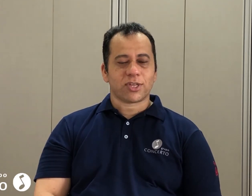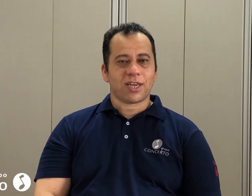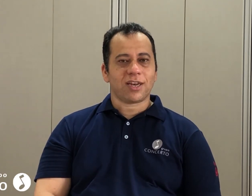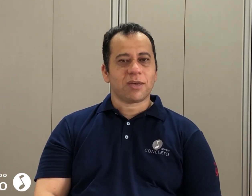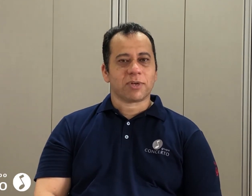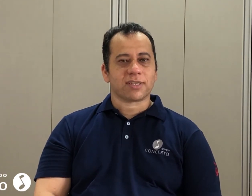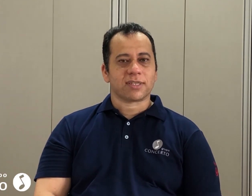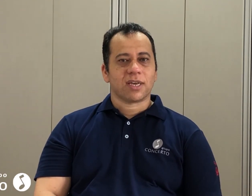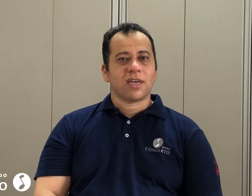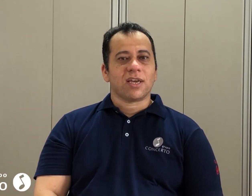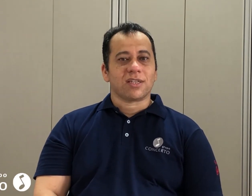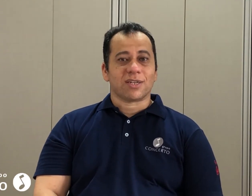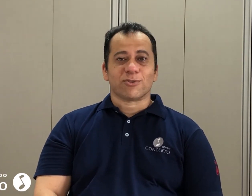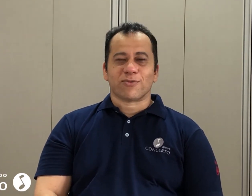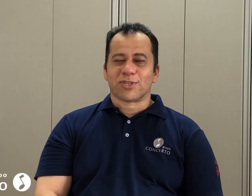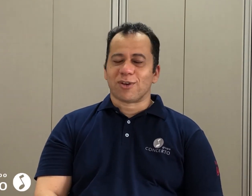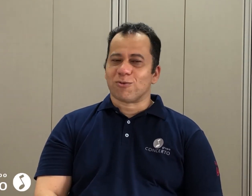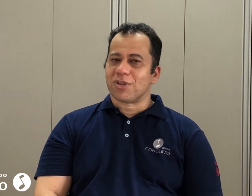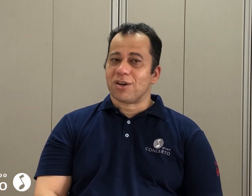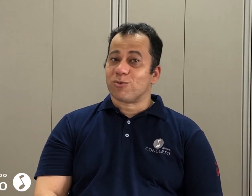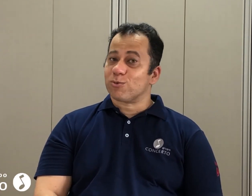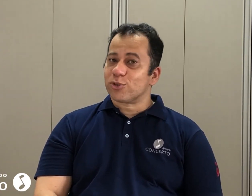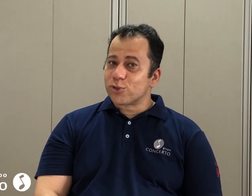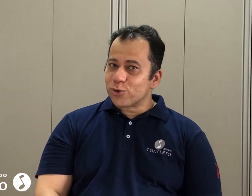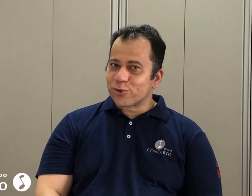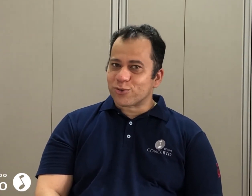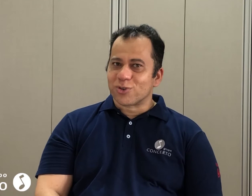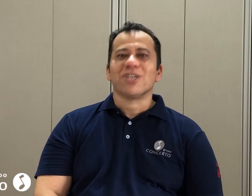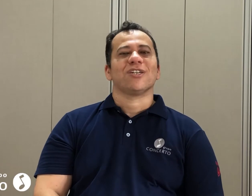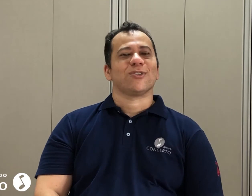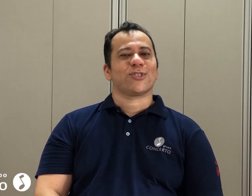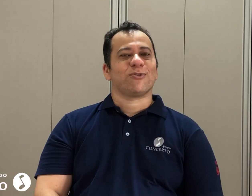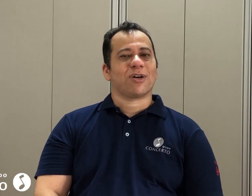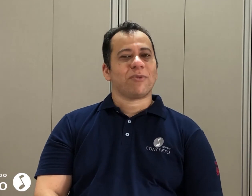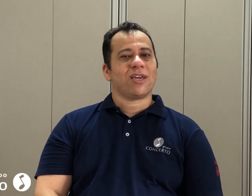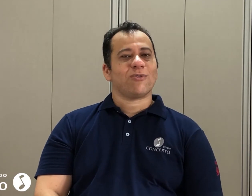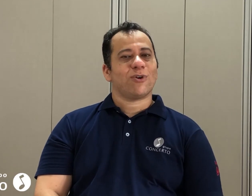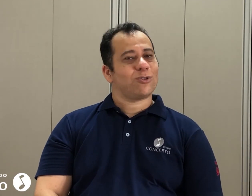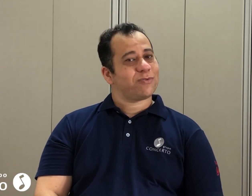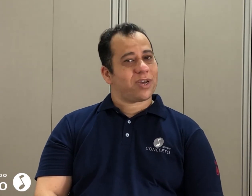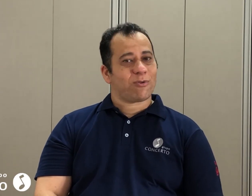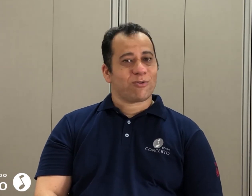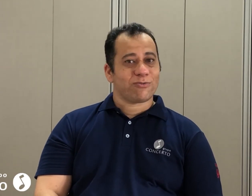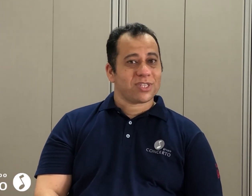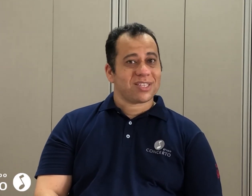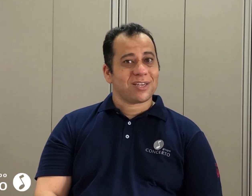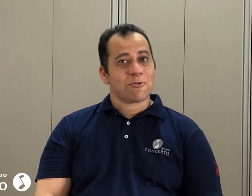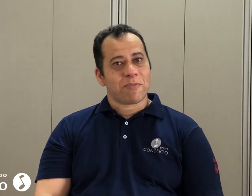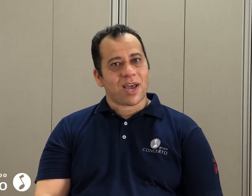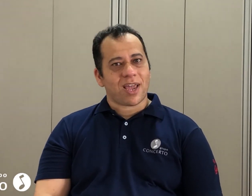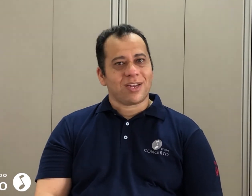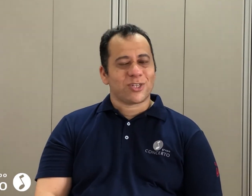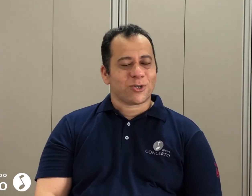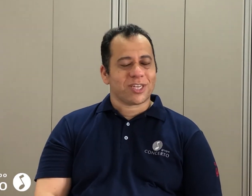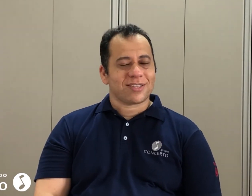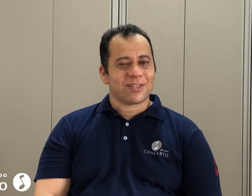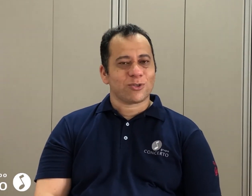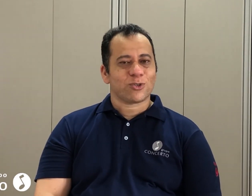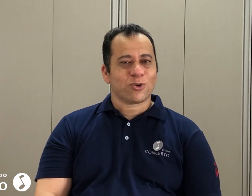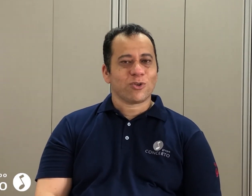em Libras. Então, se você encontrar um surdo no seu caminho, ou tiver algum vizinho, parente, conhecido surdo,